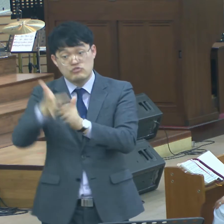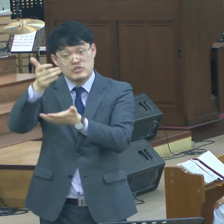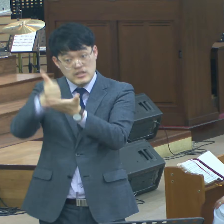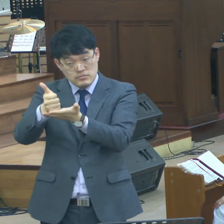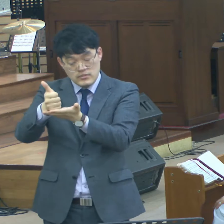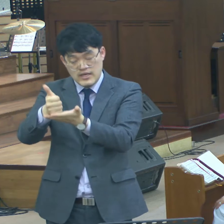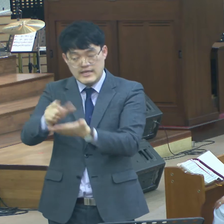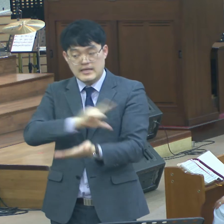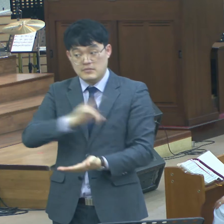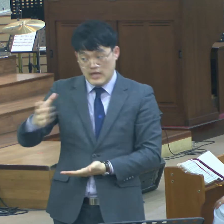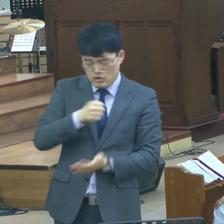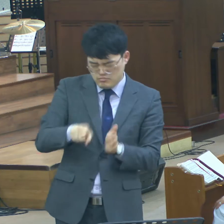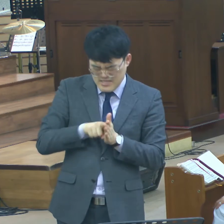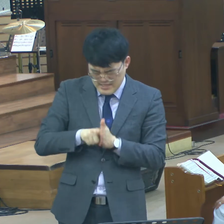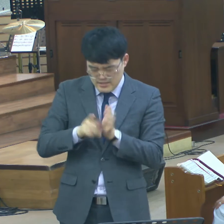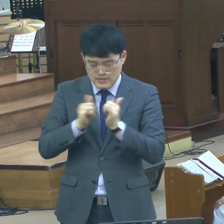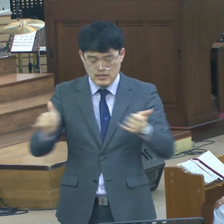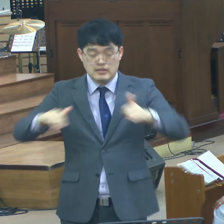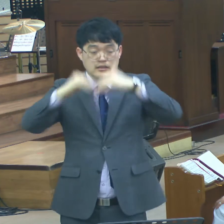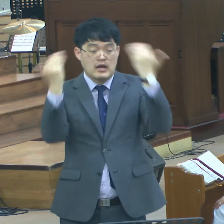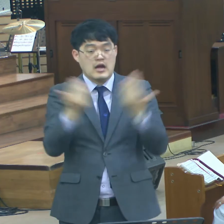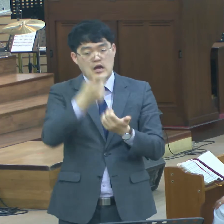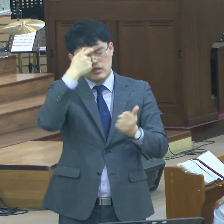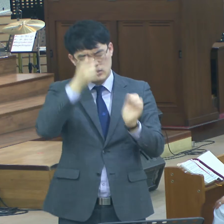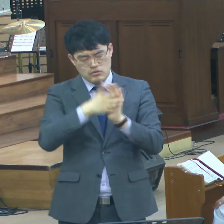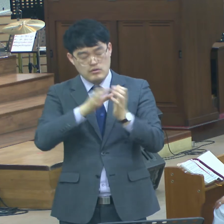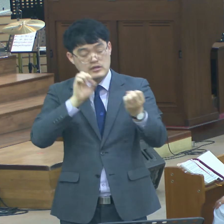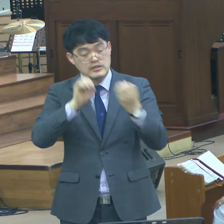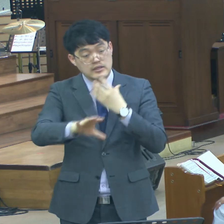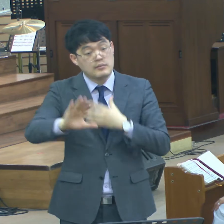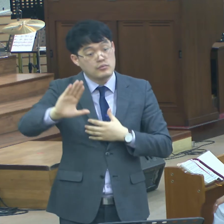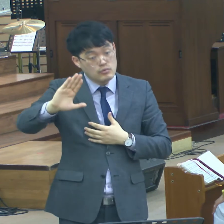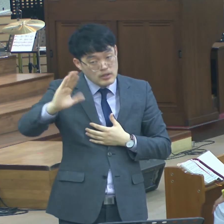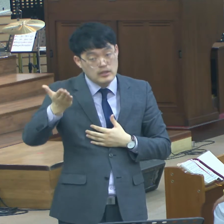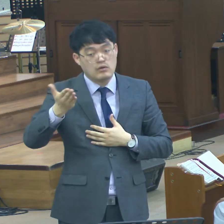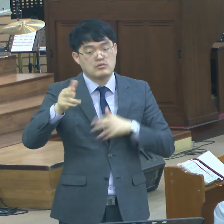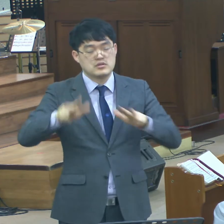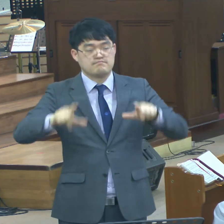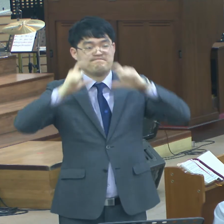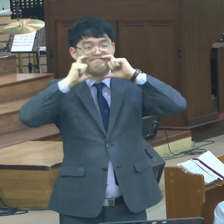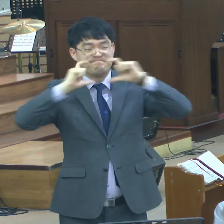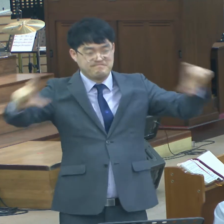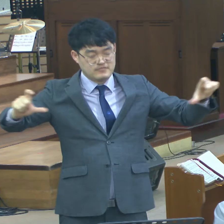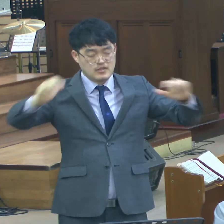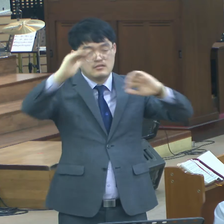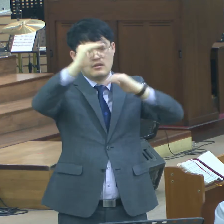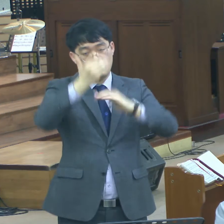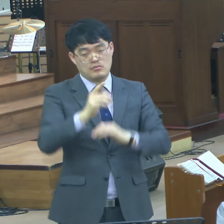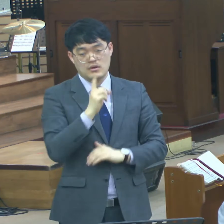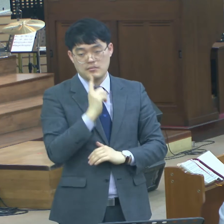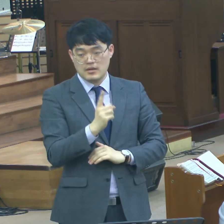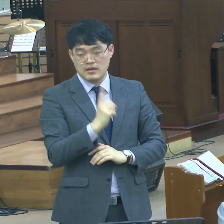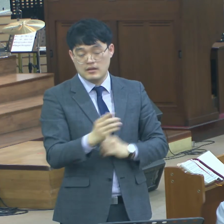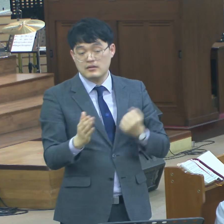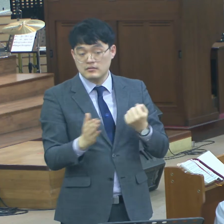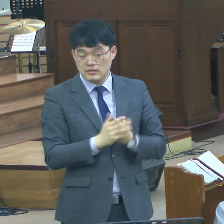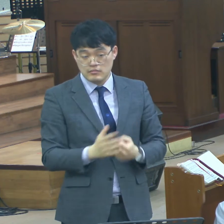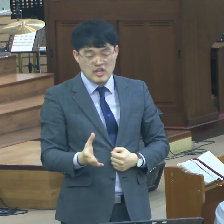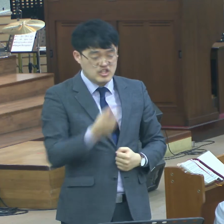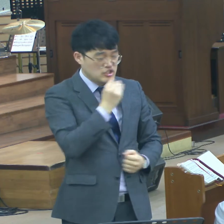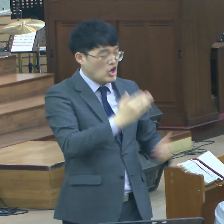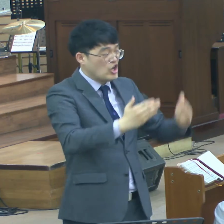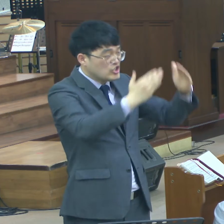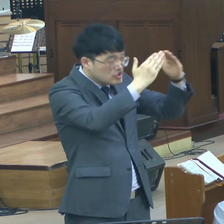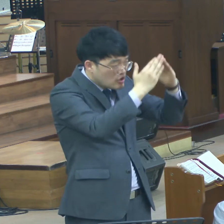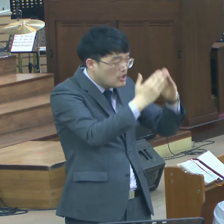들어주시는 놀라운 세계가 열리게 되었다고 선언하신 말씀이 본문이에요. 그러므로 성전이란 특정한 장소에